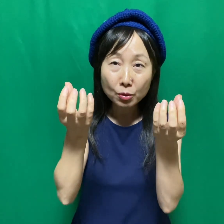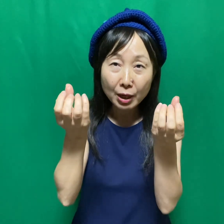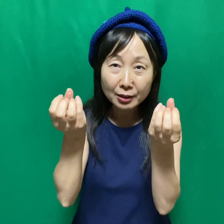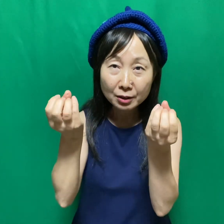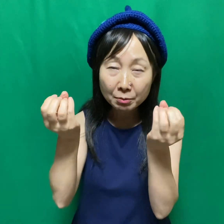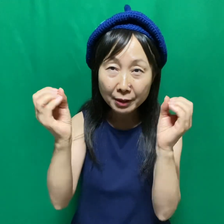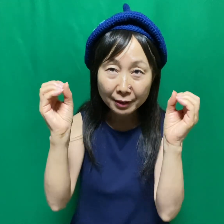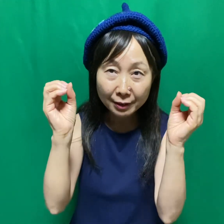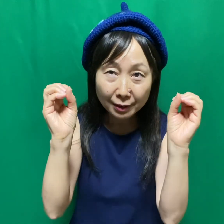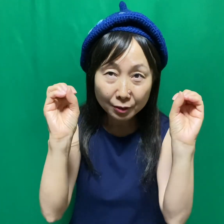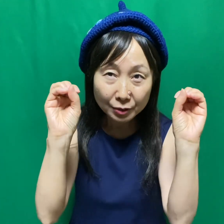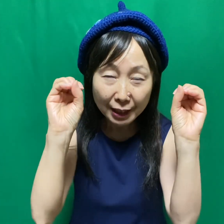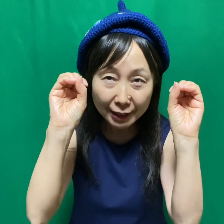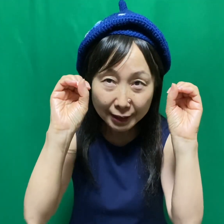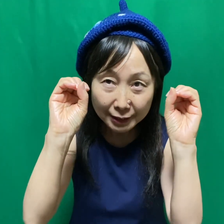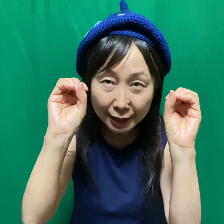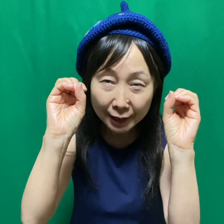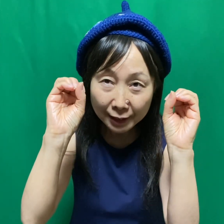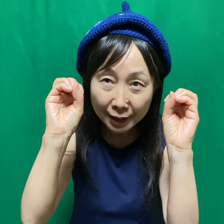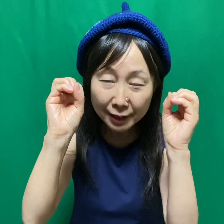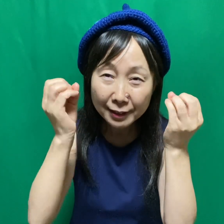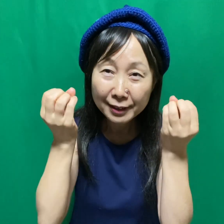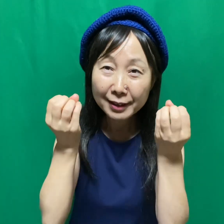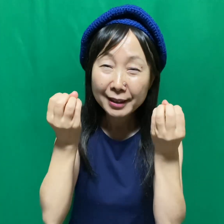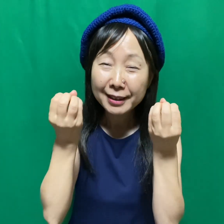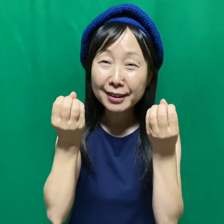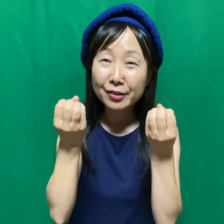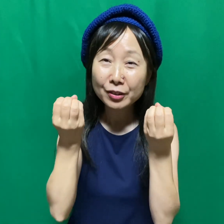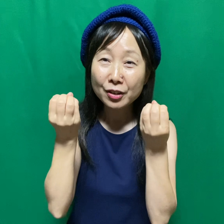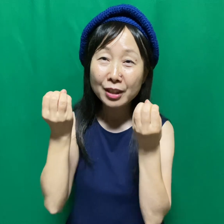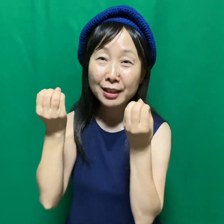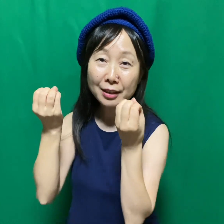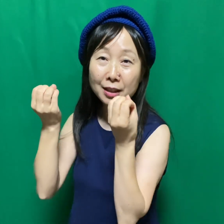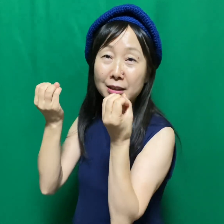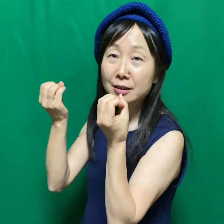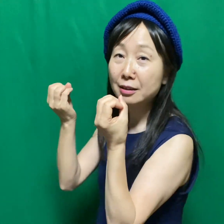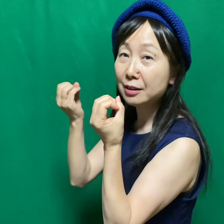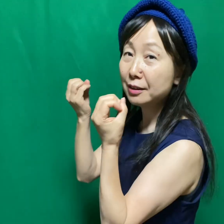集める形かな。この形で